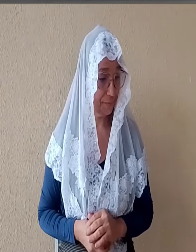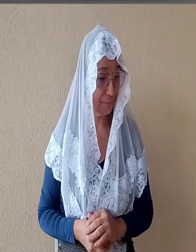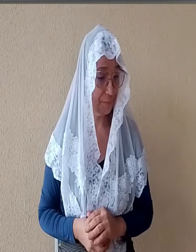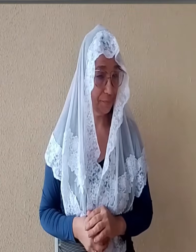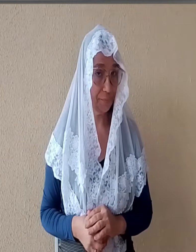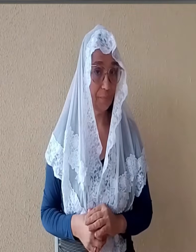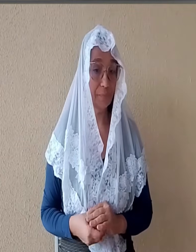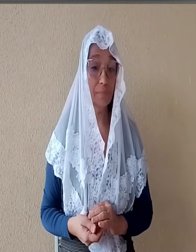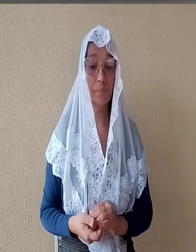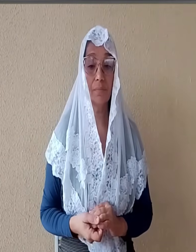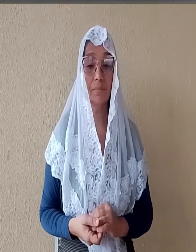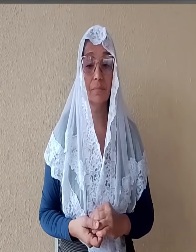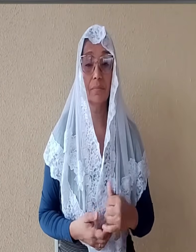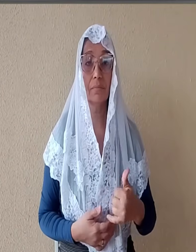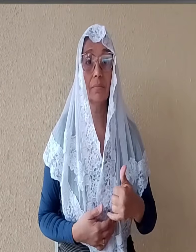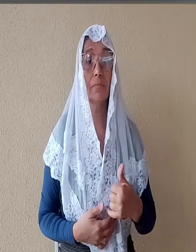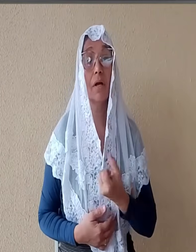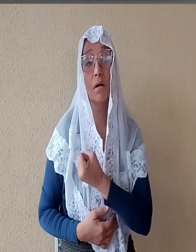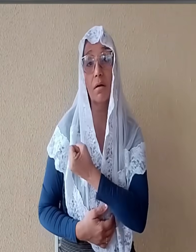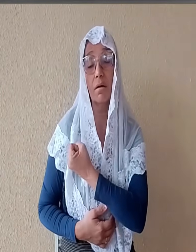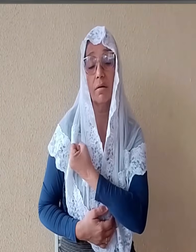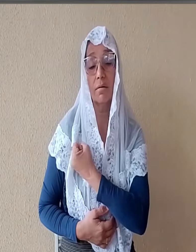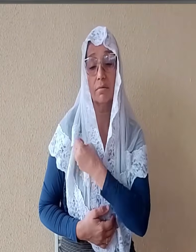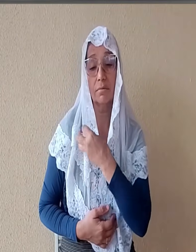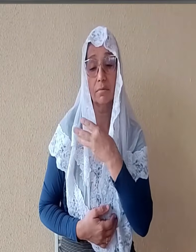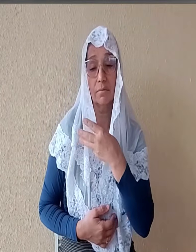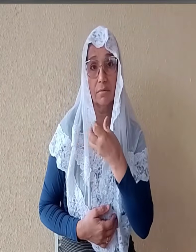362. O hino 362.